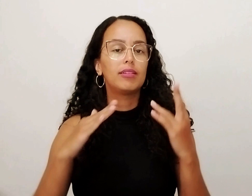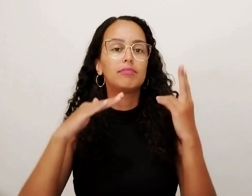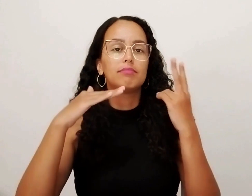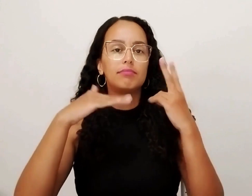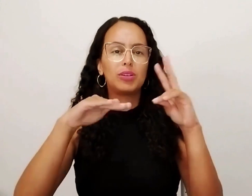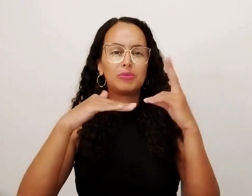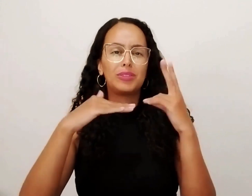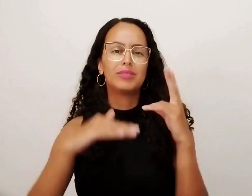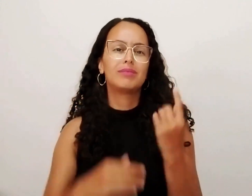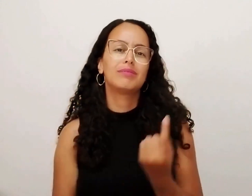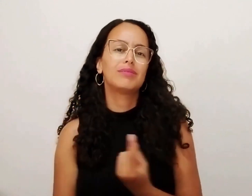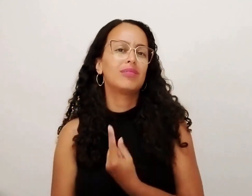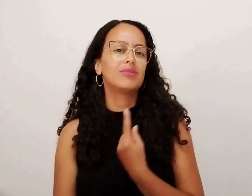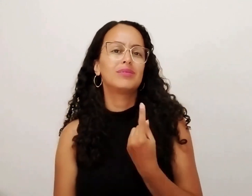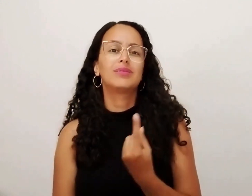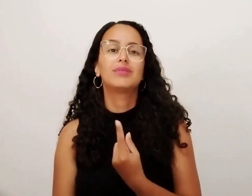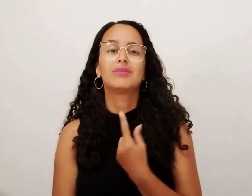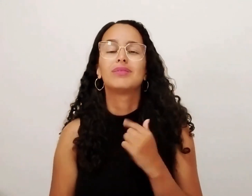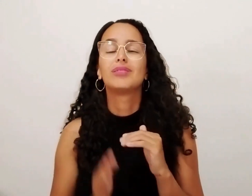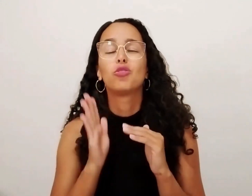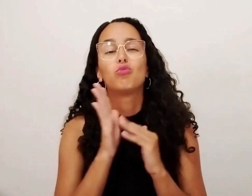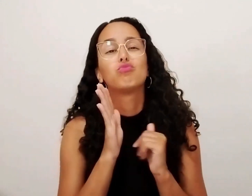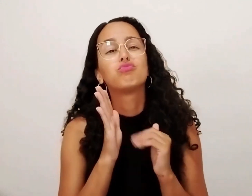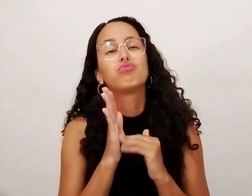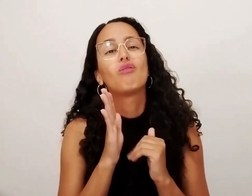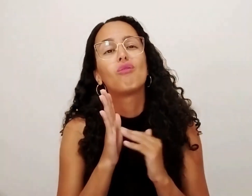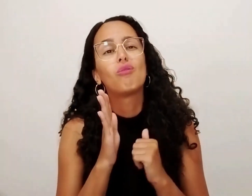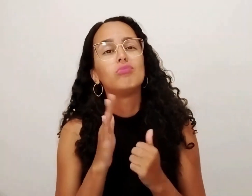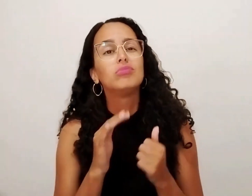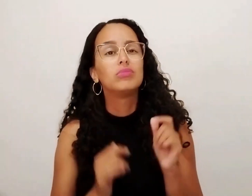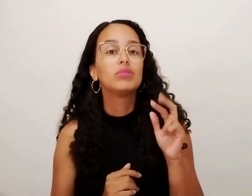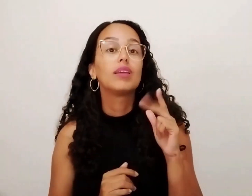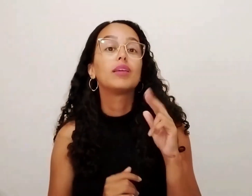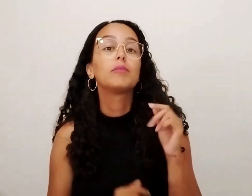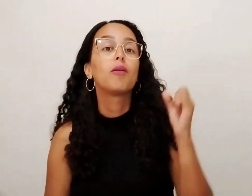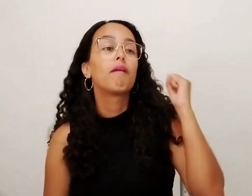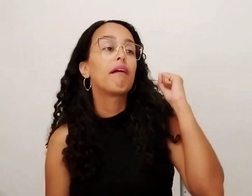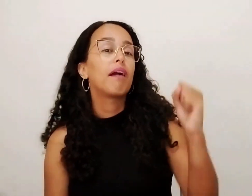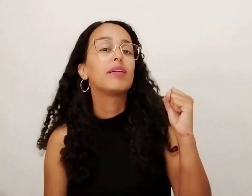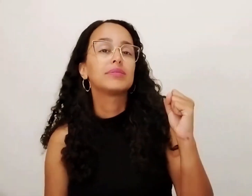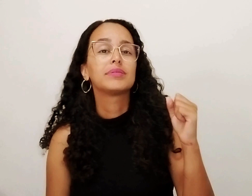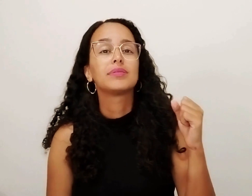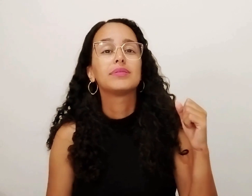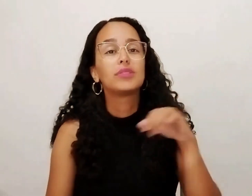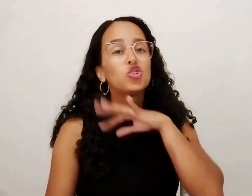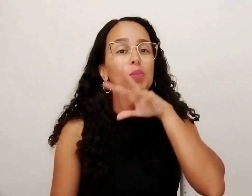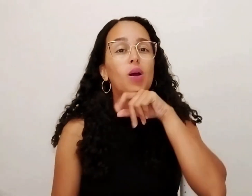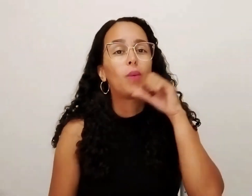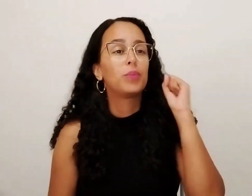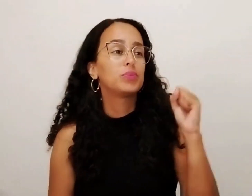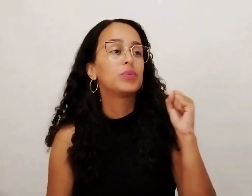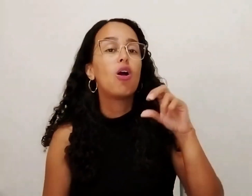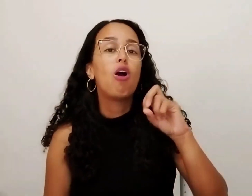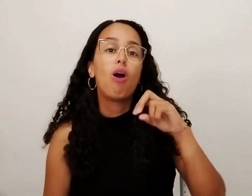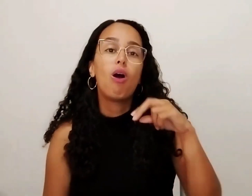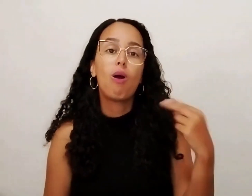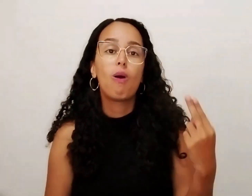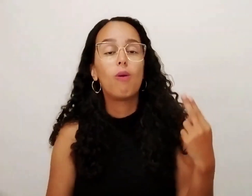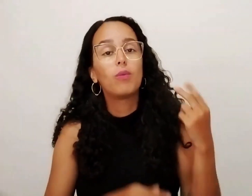casa também está caindo e Macunaíma tem que abandoná-la. Na mata, ele sofre de calor